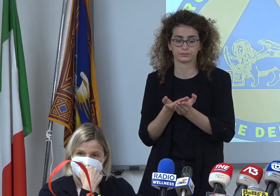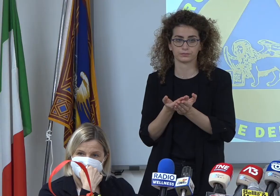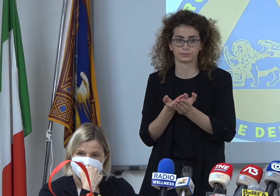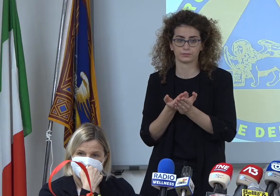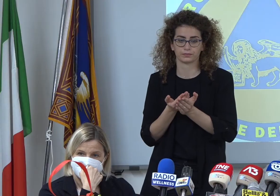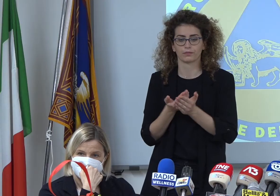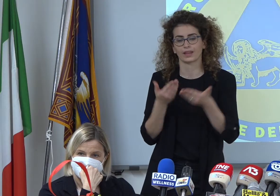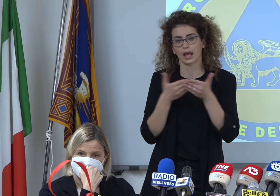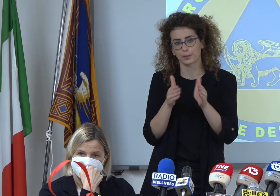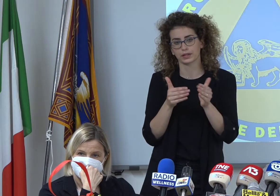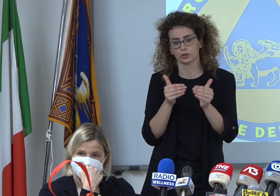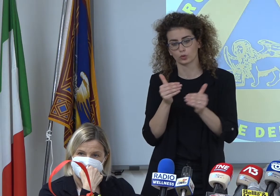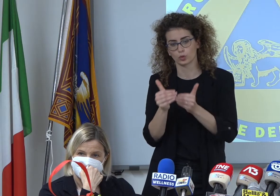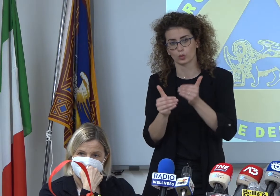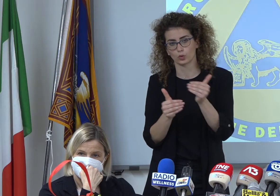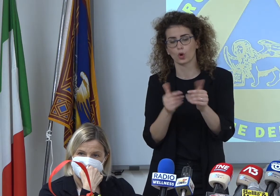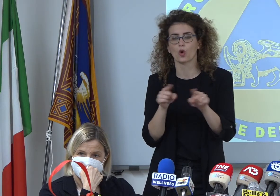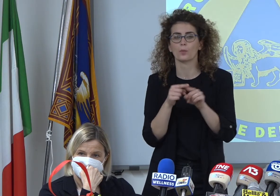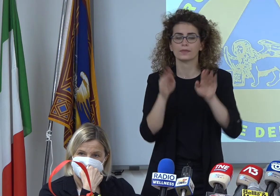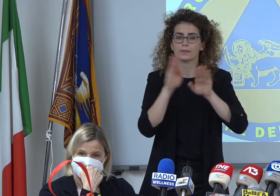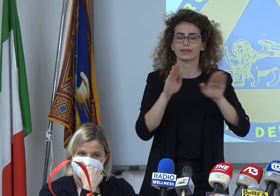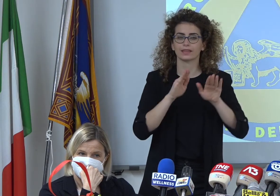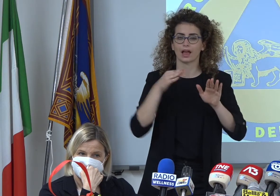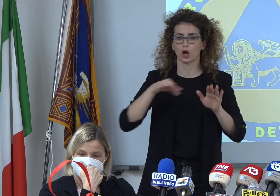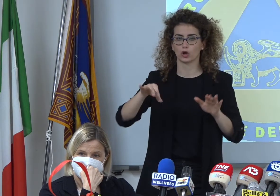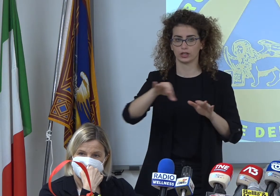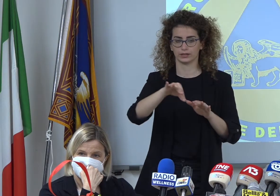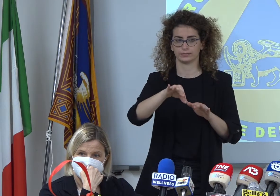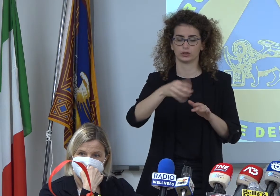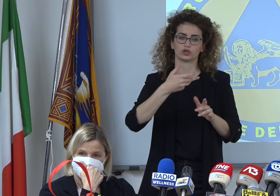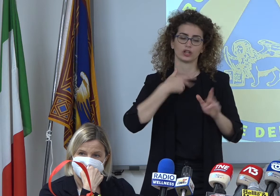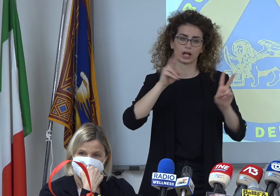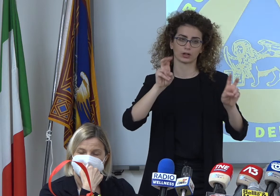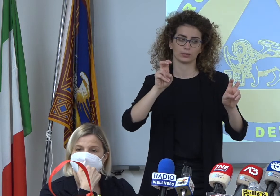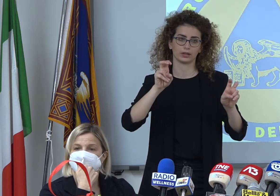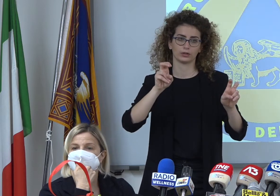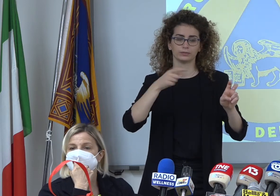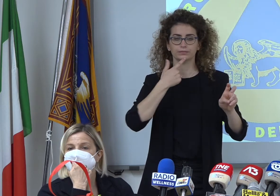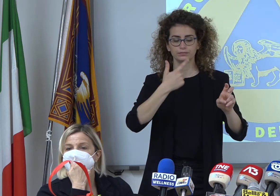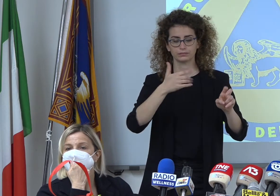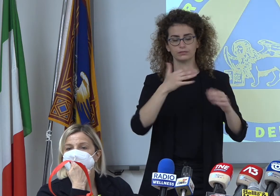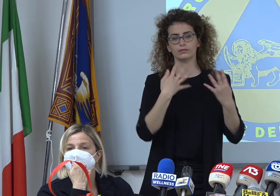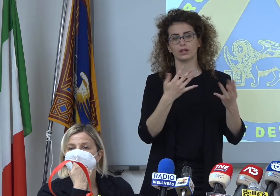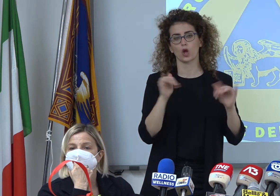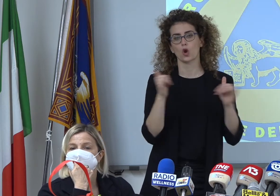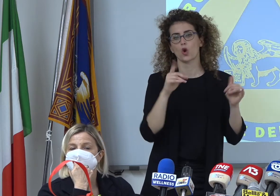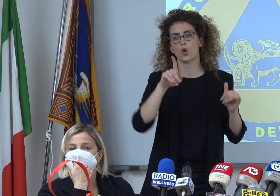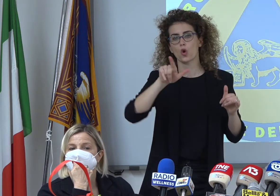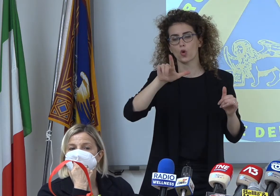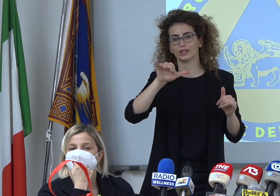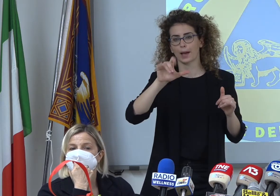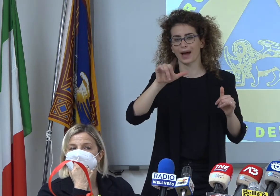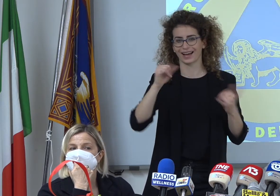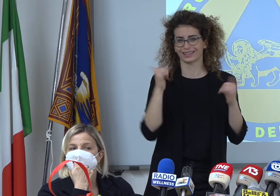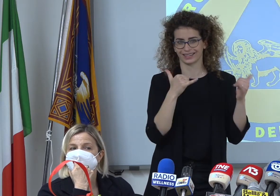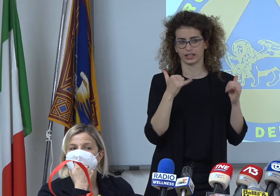Lo sguardo però va oltre l'estate, ad ottobre, quando potrebbe essere necessaria la terza dose di vaccino. Per monitorare l'andamento del